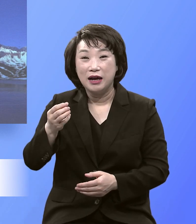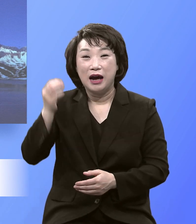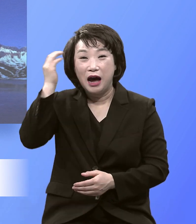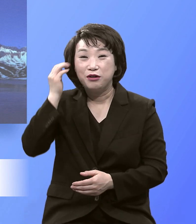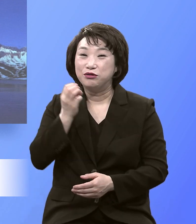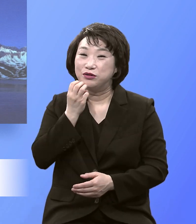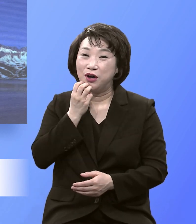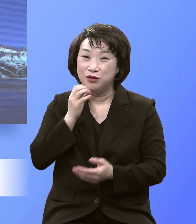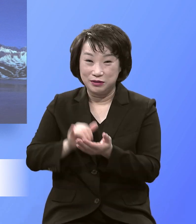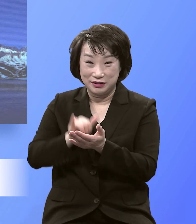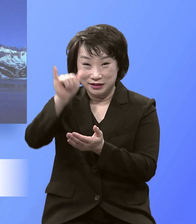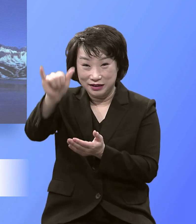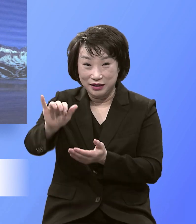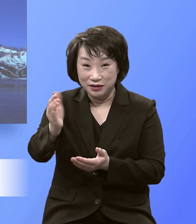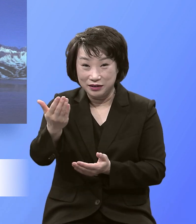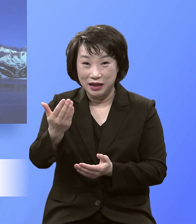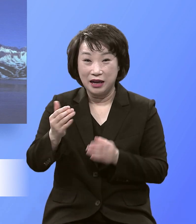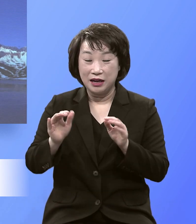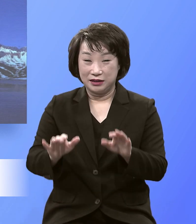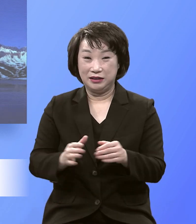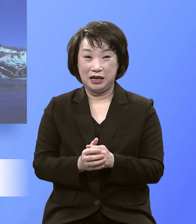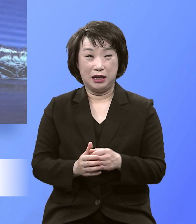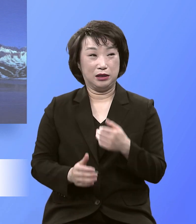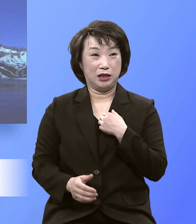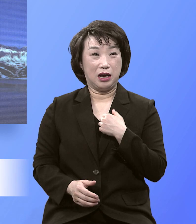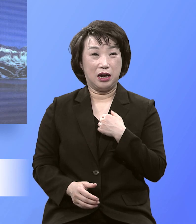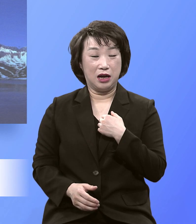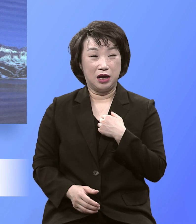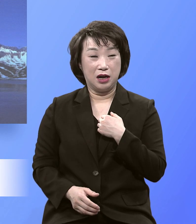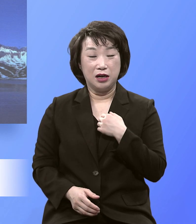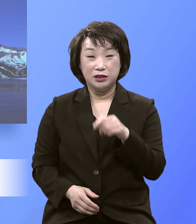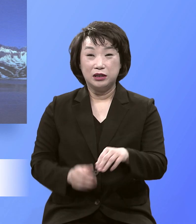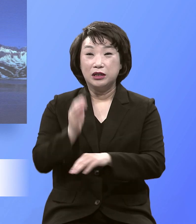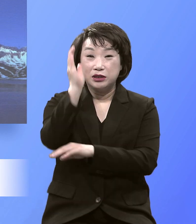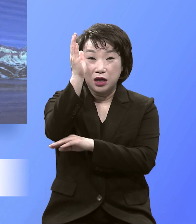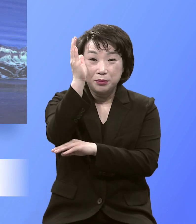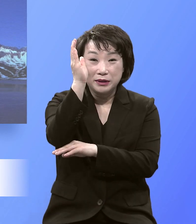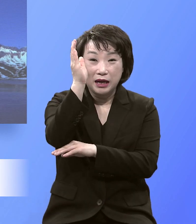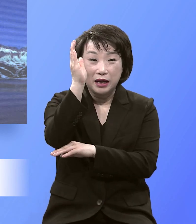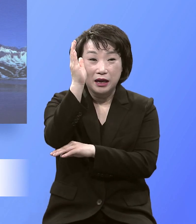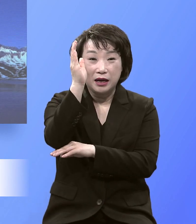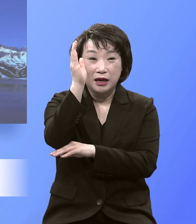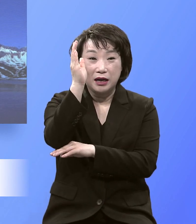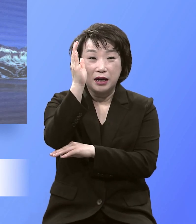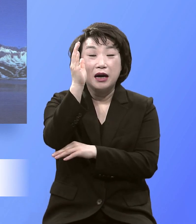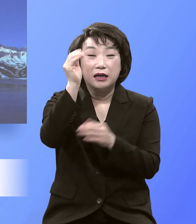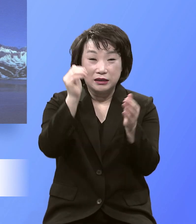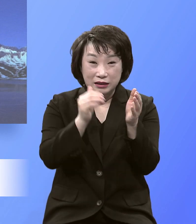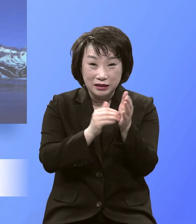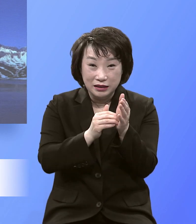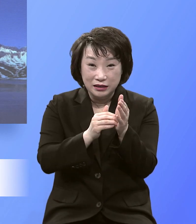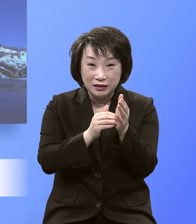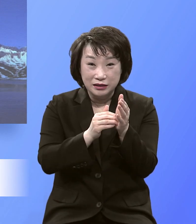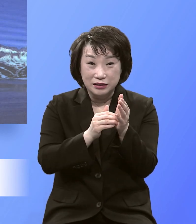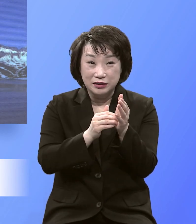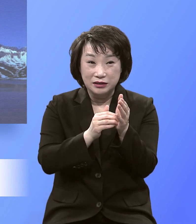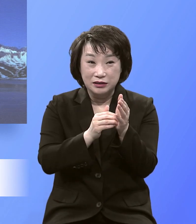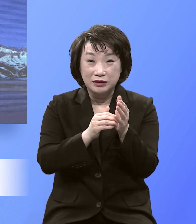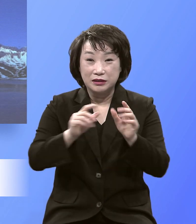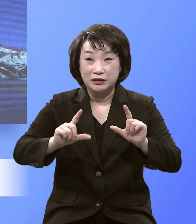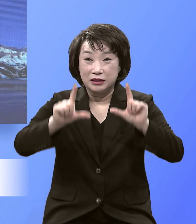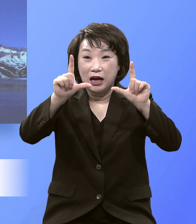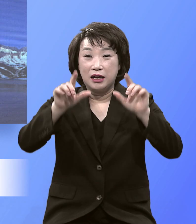서울로 와야 합니다. 근데 그 세미나를 마치는